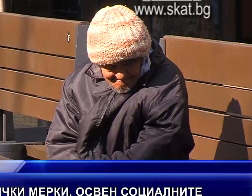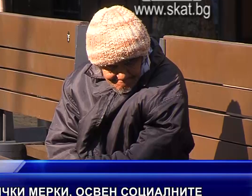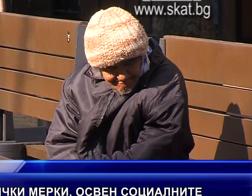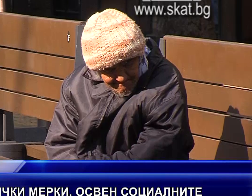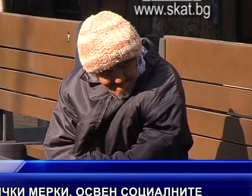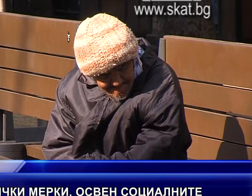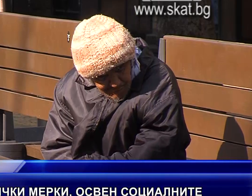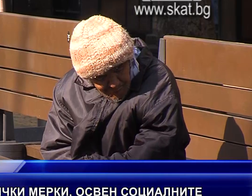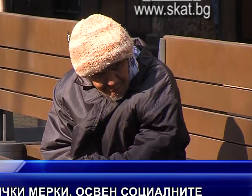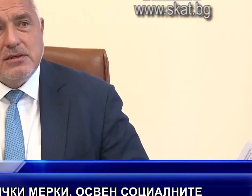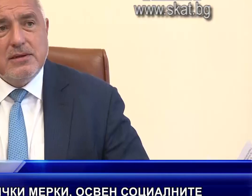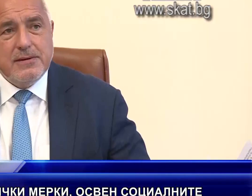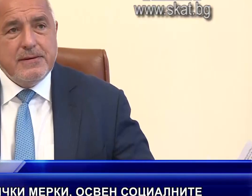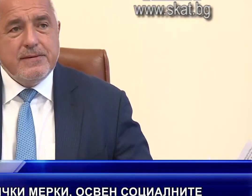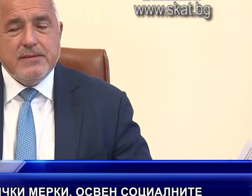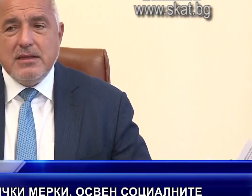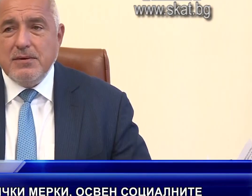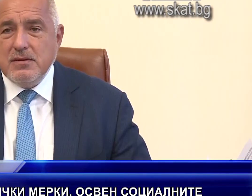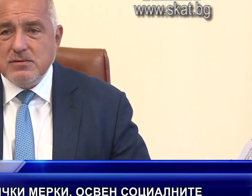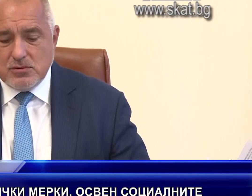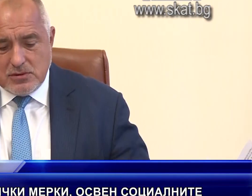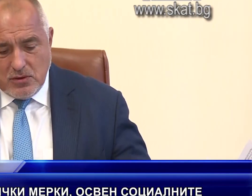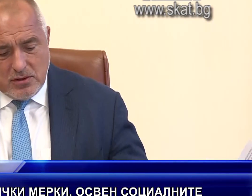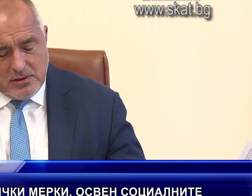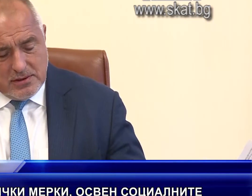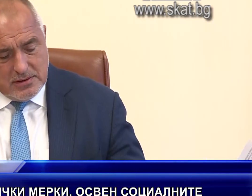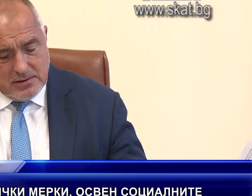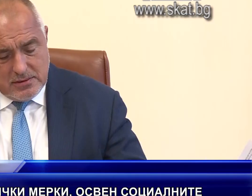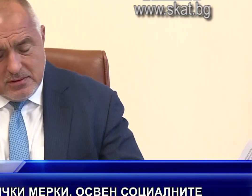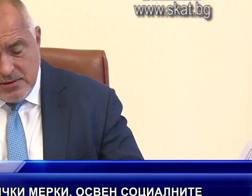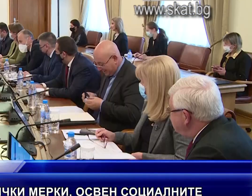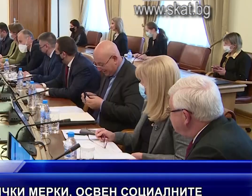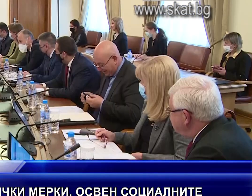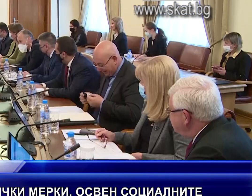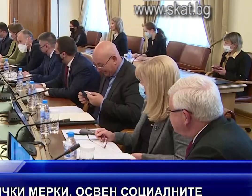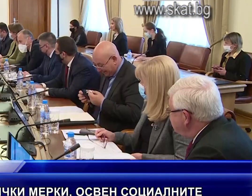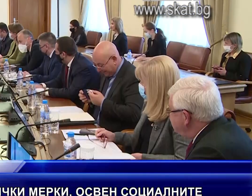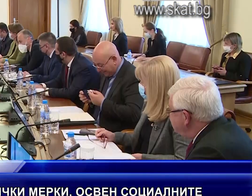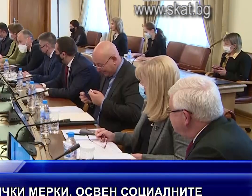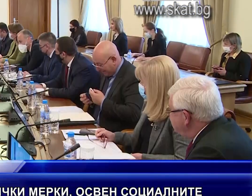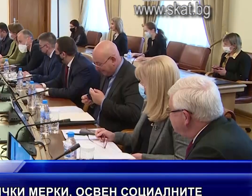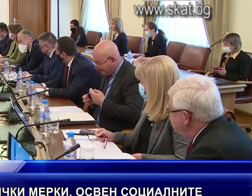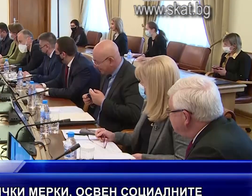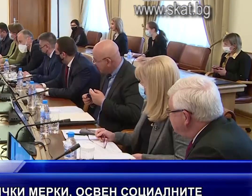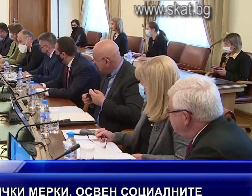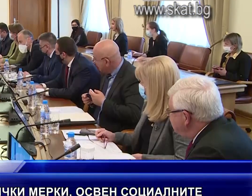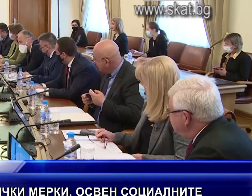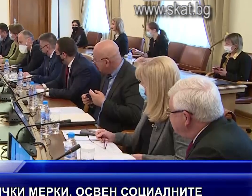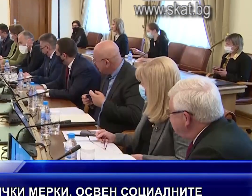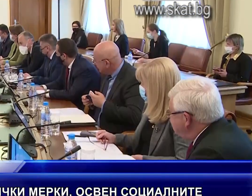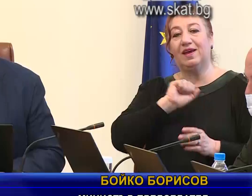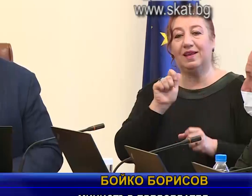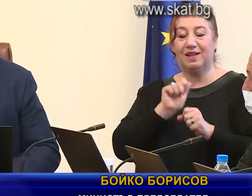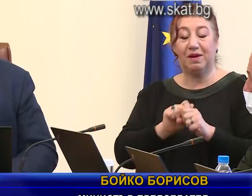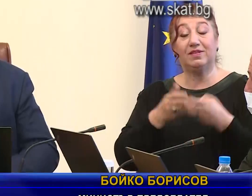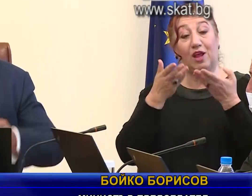категории хора. Преди началото на заседанието Борисов се обърна към министра на здравеопазването Ананиев да прецизира по-добре заповедите